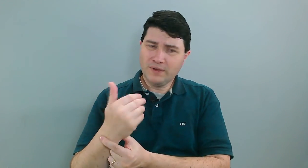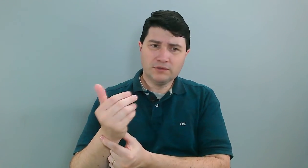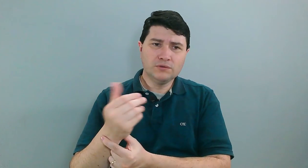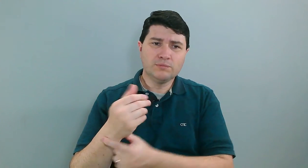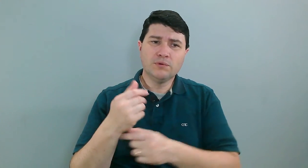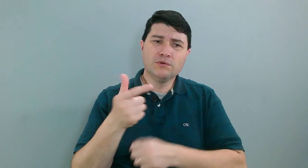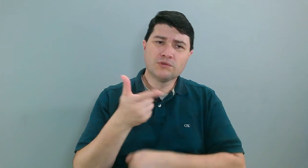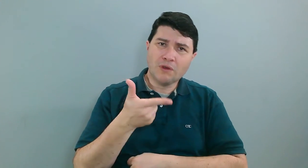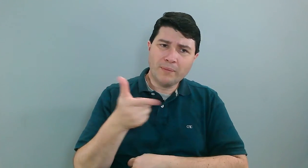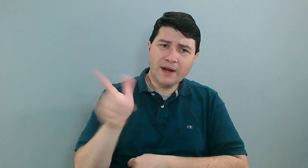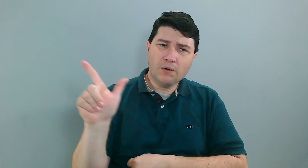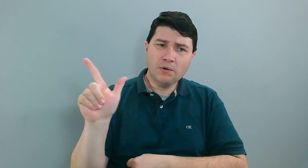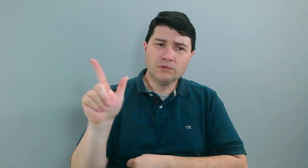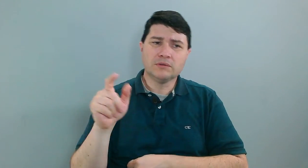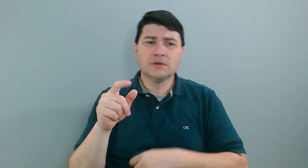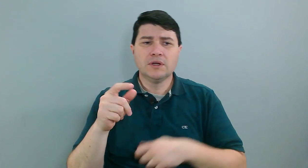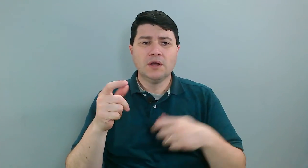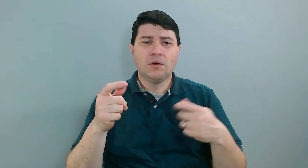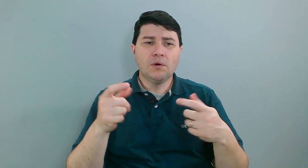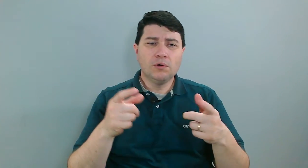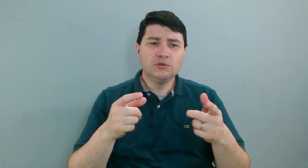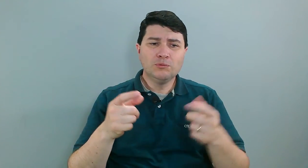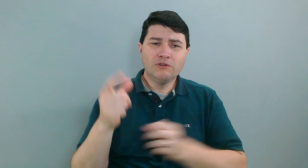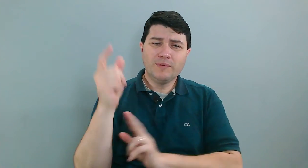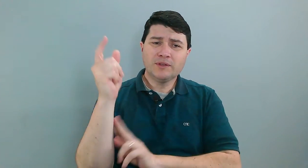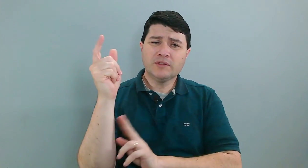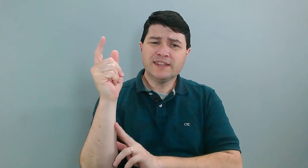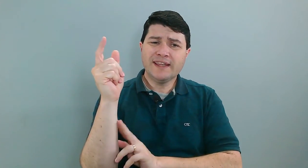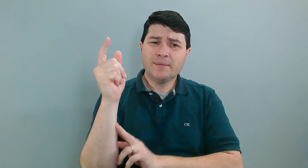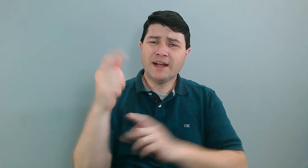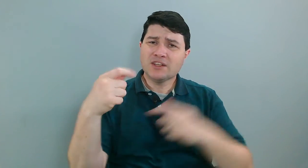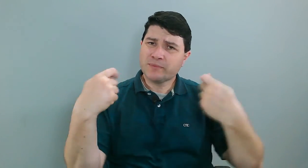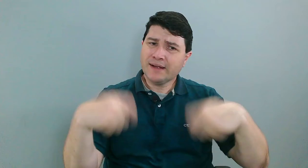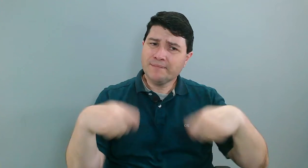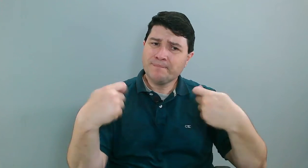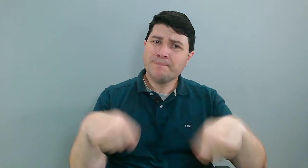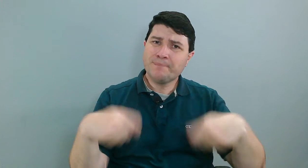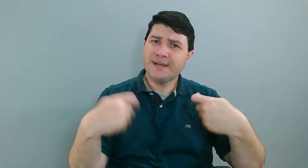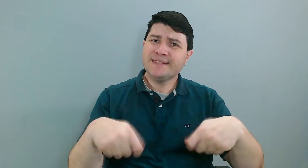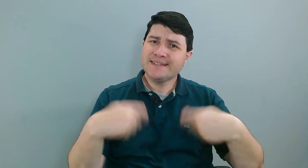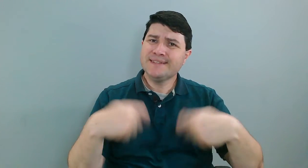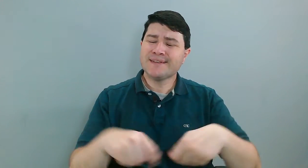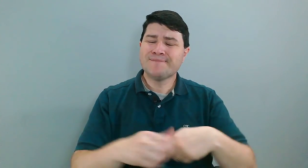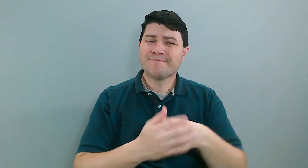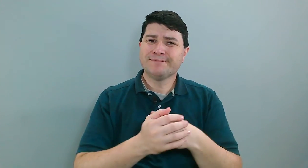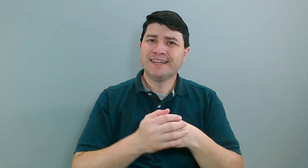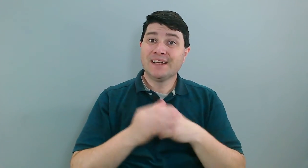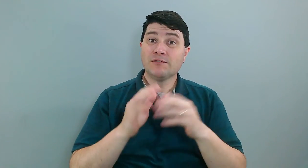do pulso para outro, ou do movimento do antebraço para precisa.